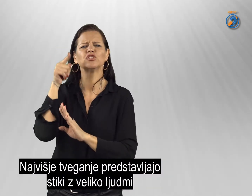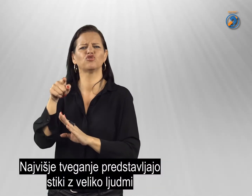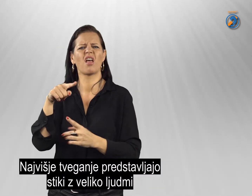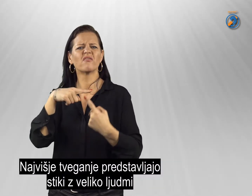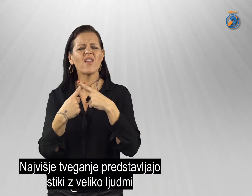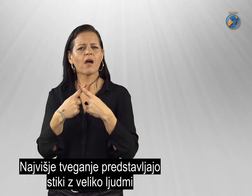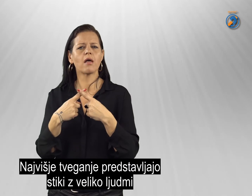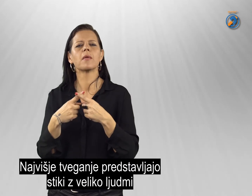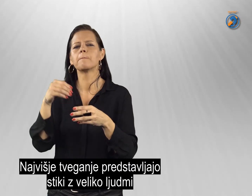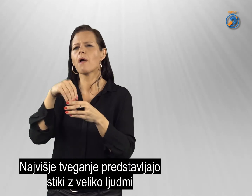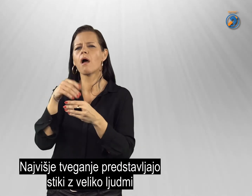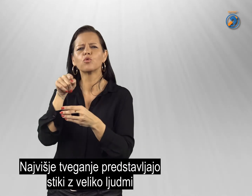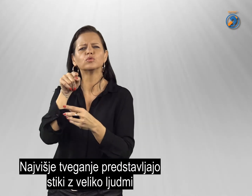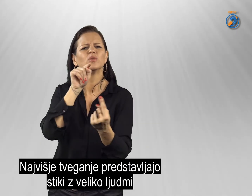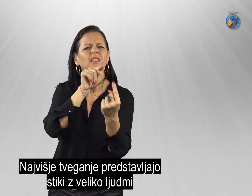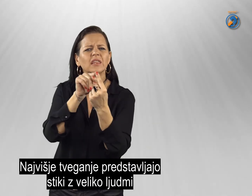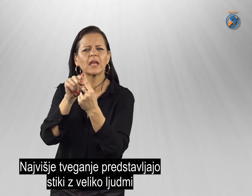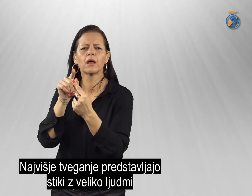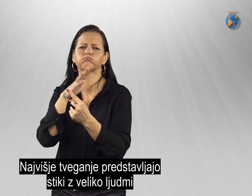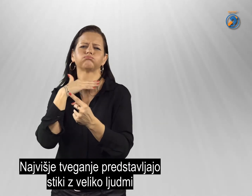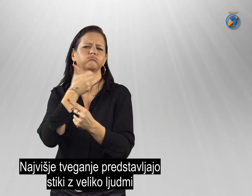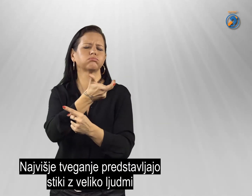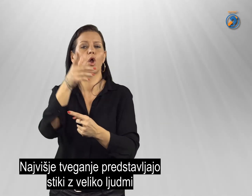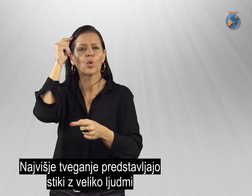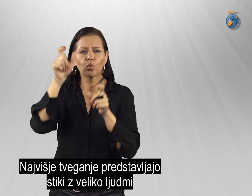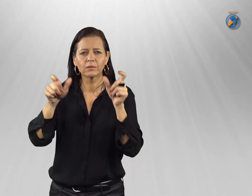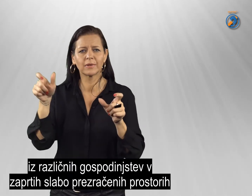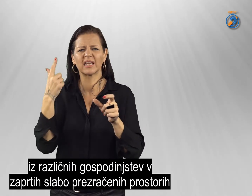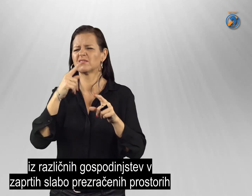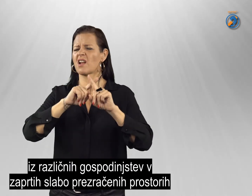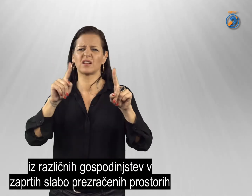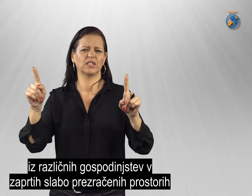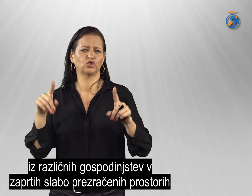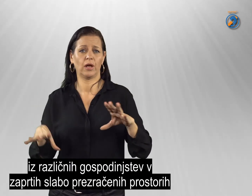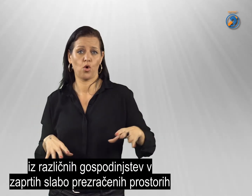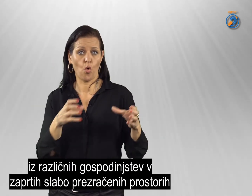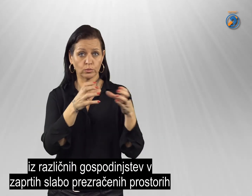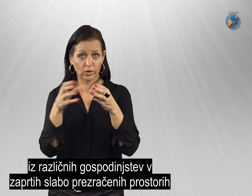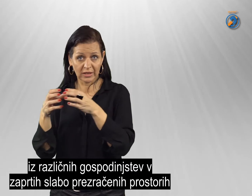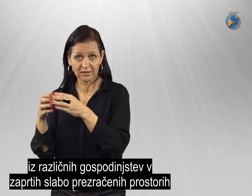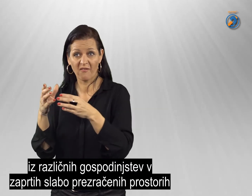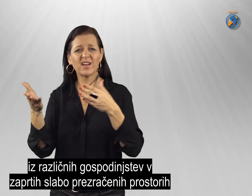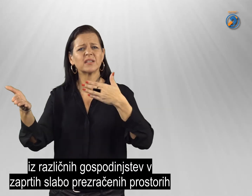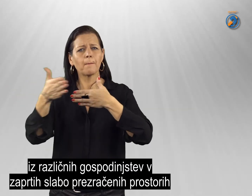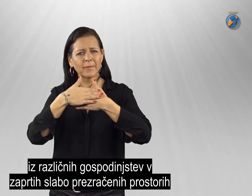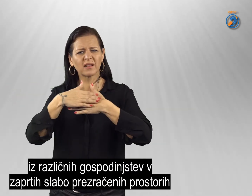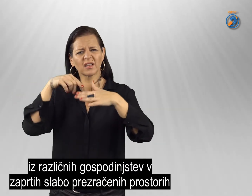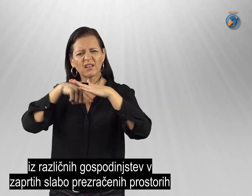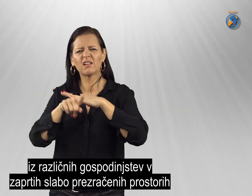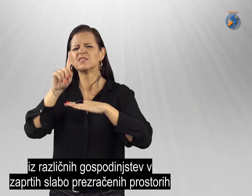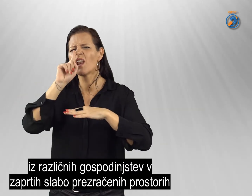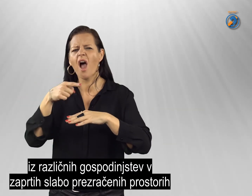Najvišje tveganje predstavljajo stiki z veliko ljudmi iz različnih gospodinjstev v zaprtih, slabo prezračenih